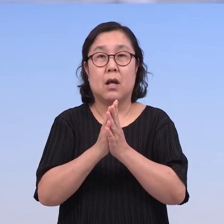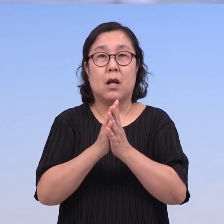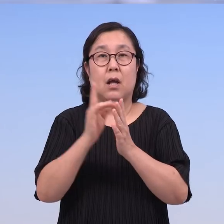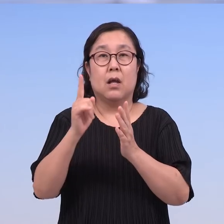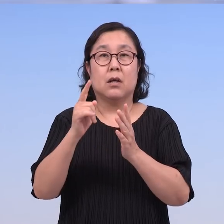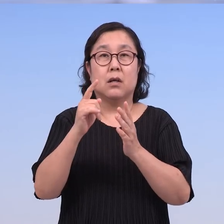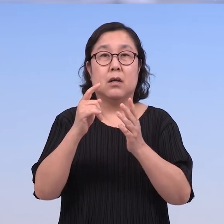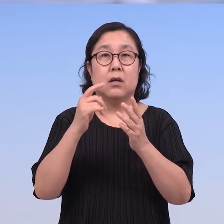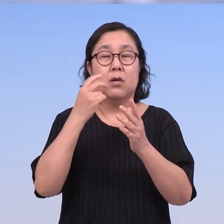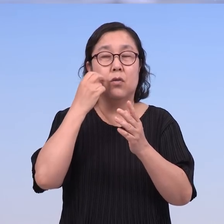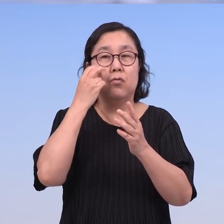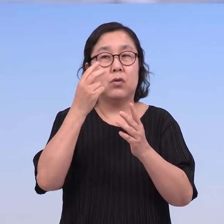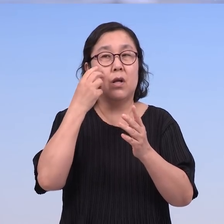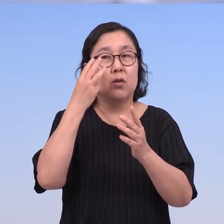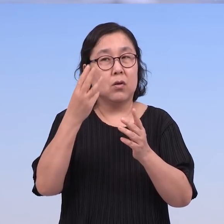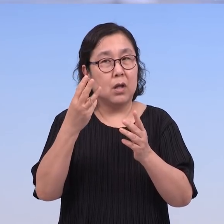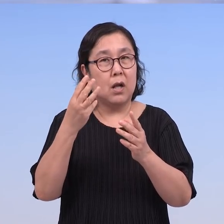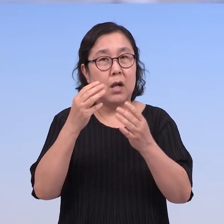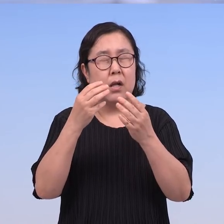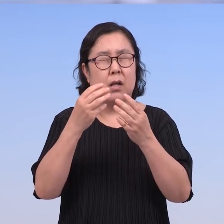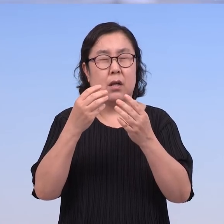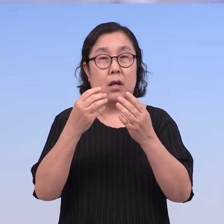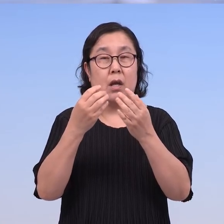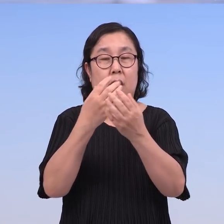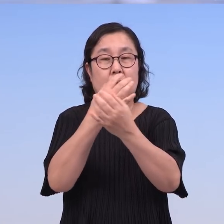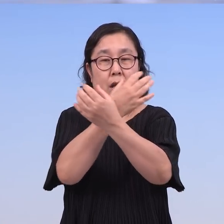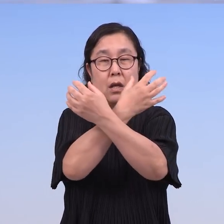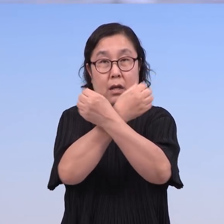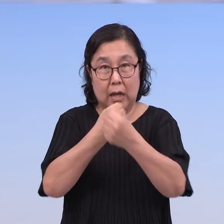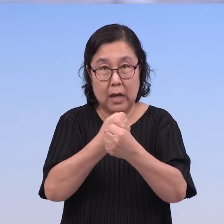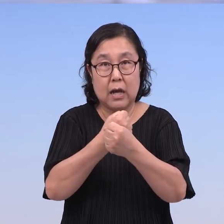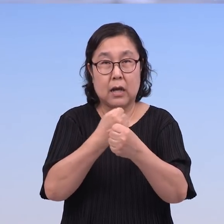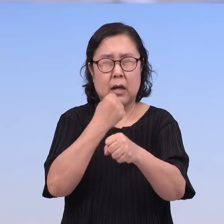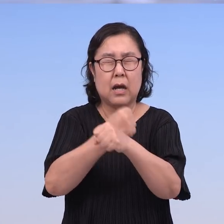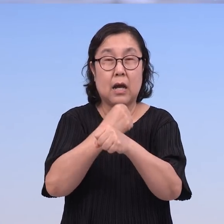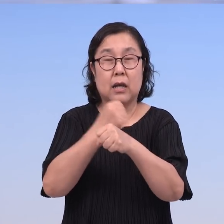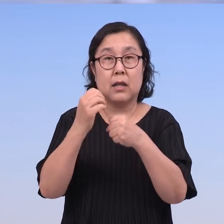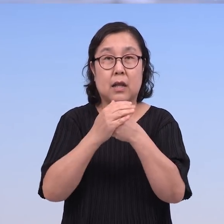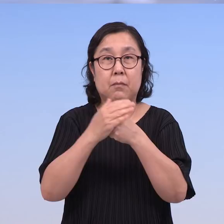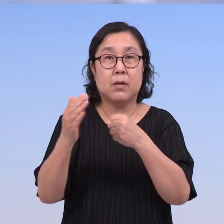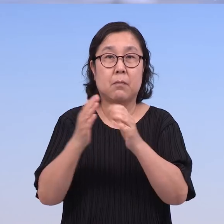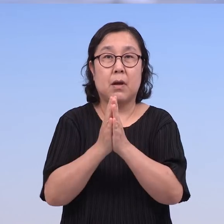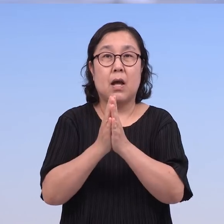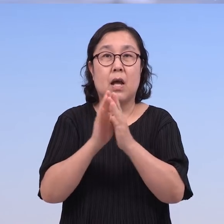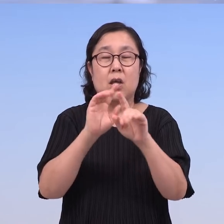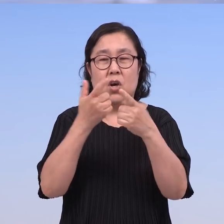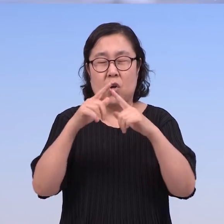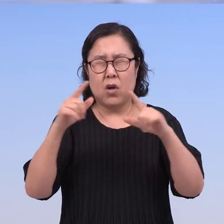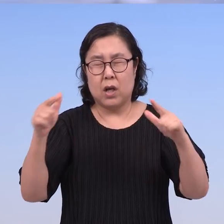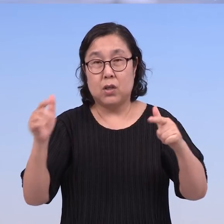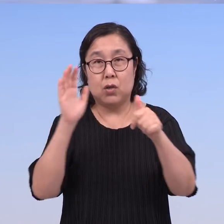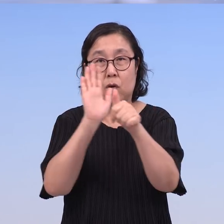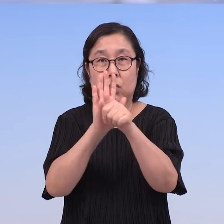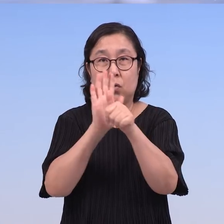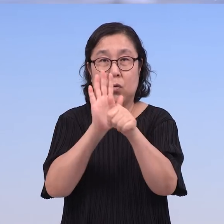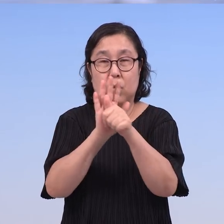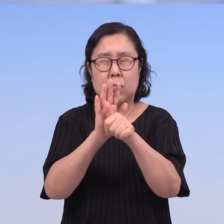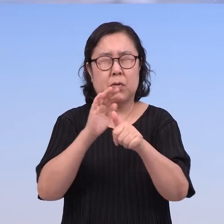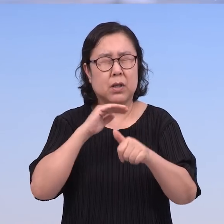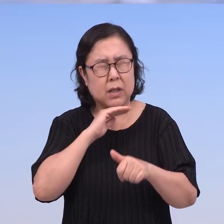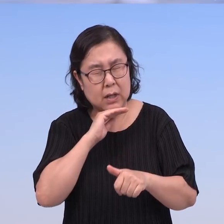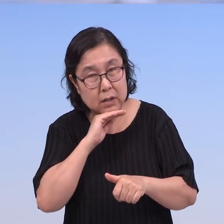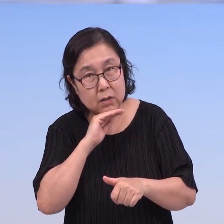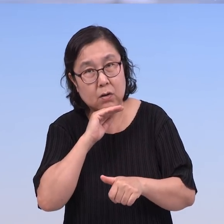전화하면은 한 2달, 석 달 뒤에 예약이 잡히는 데인데, 당장 이제 어떻게 해야 되느냐고. 그래서 막 하여튼 백방으로 막 애쓰고 가서